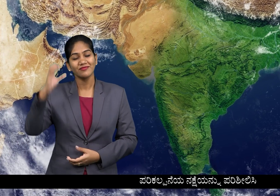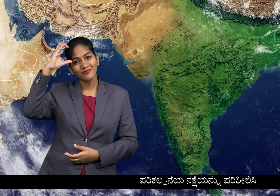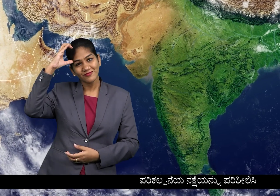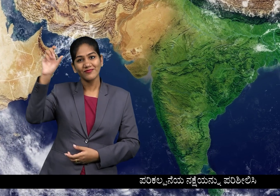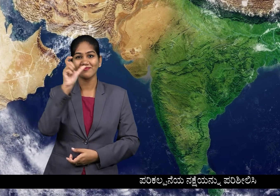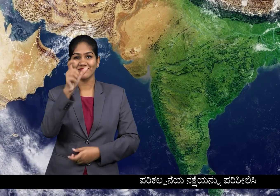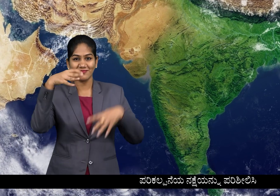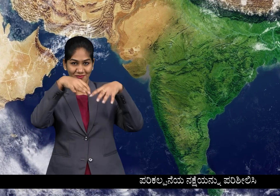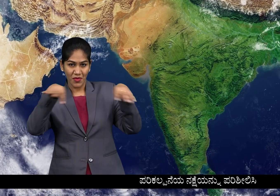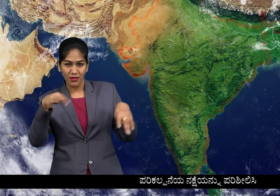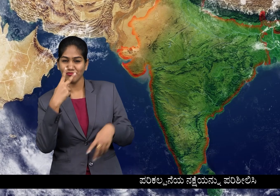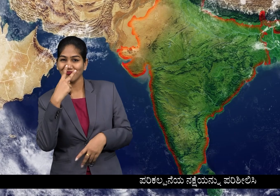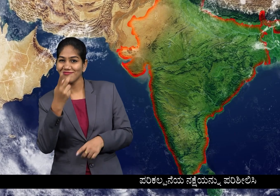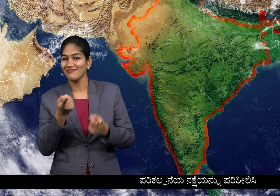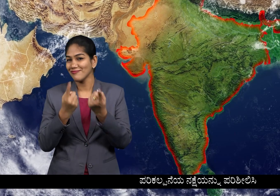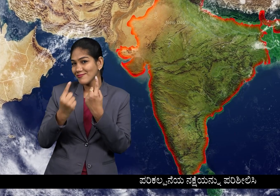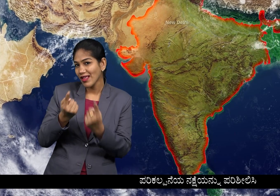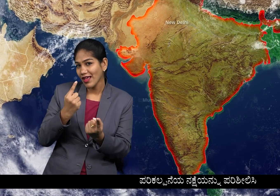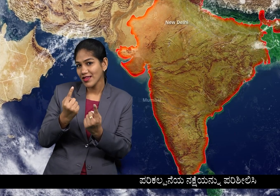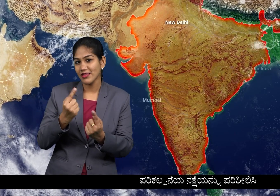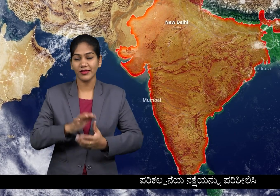ಪರಿಕಲ್ಪನೆಯ ನಕ್ಷೆಯನ್ನು ಪರಿಶೀಲಿಸಿ.